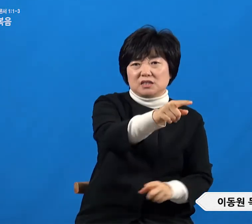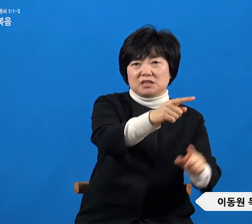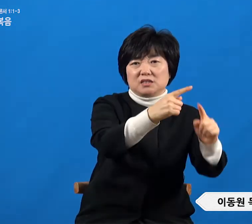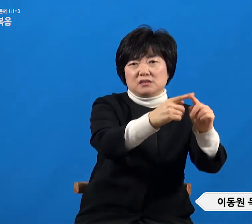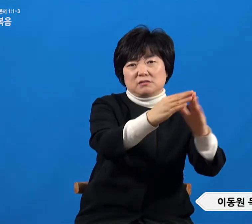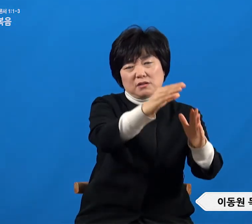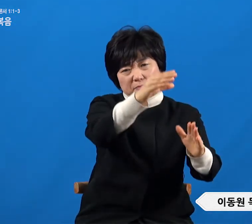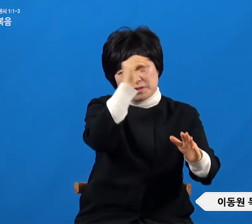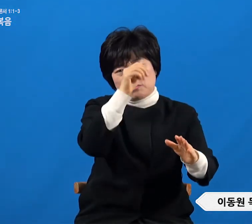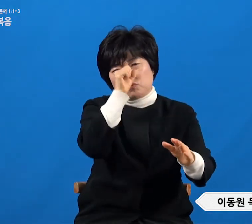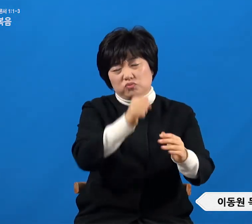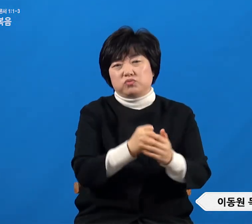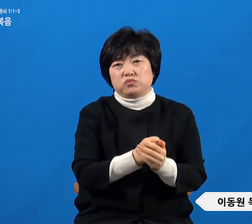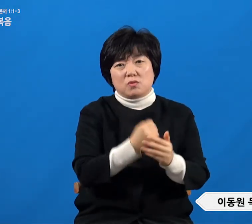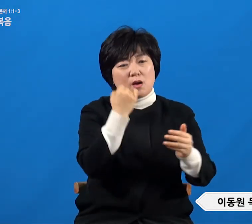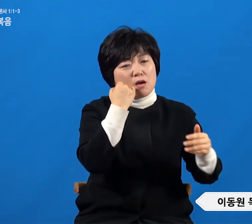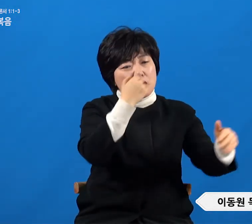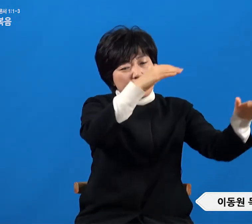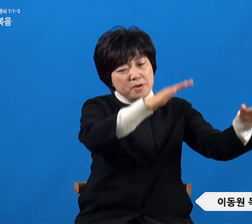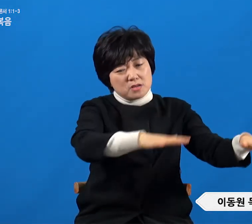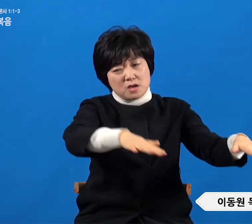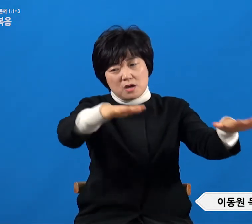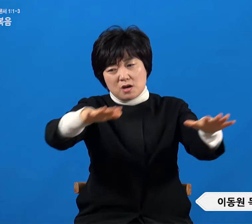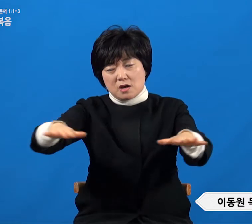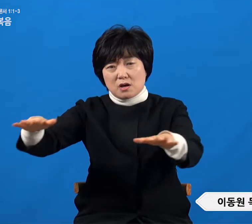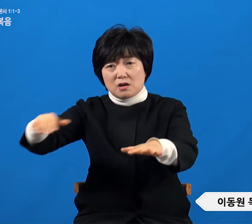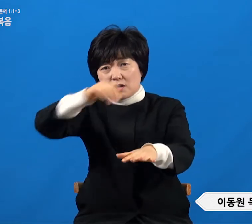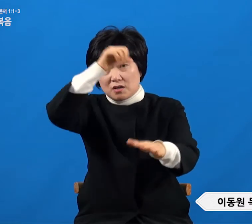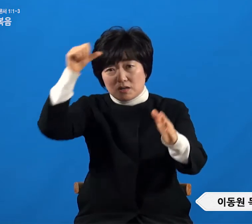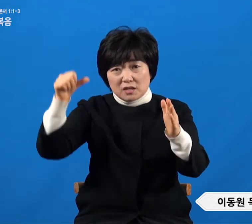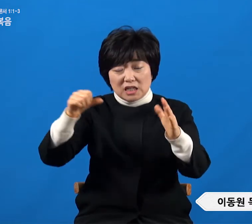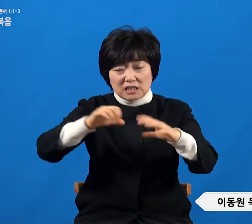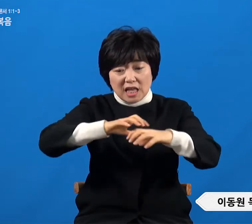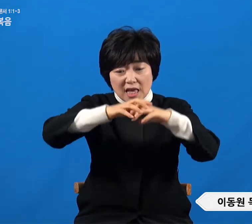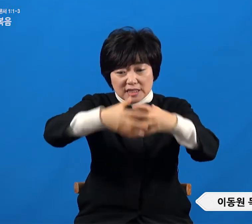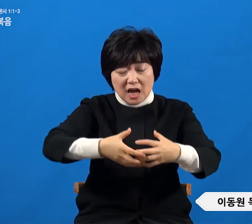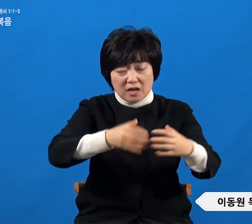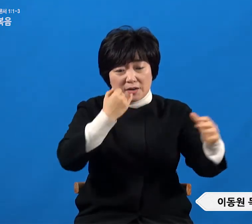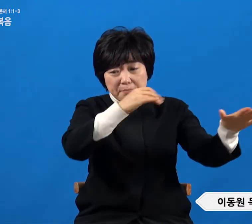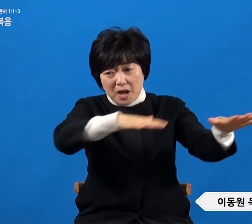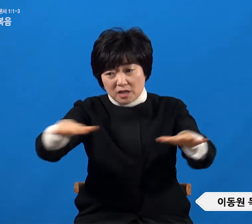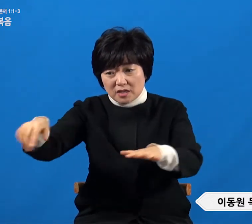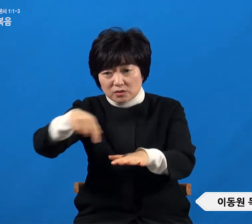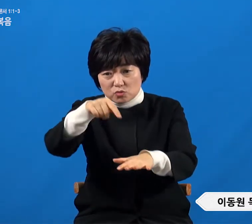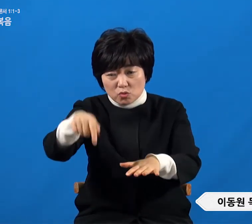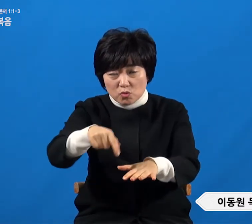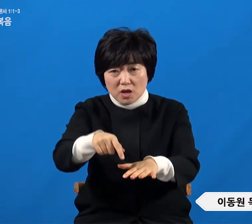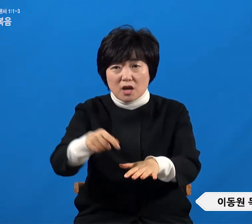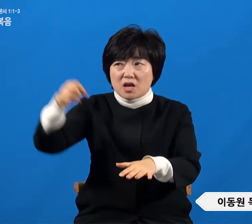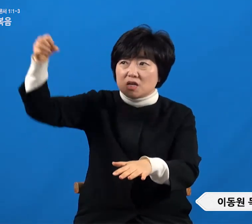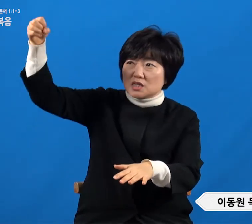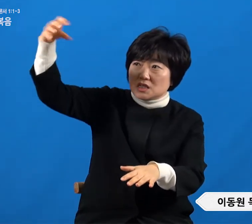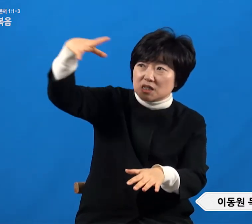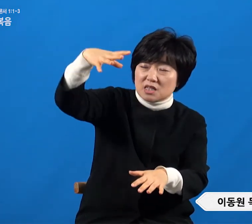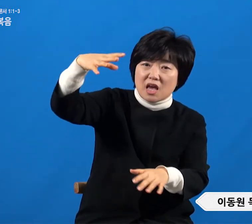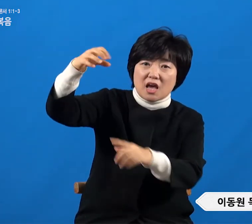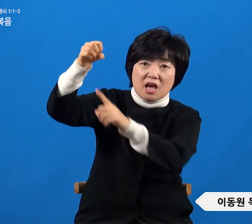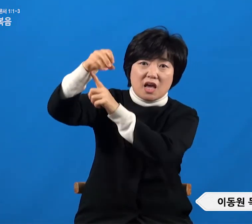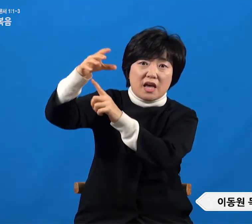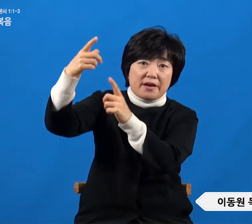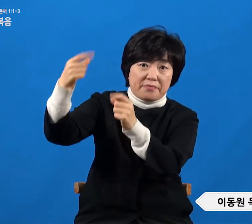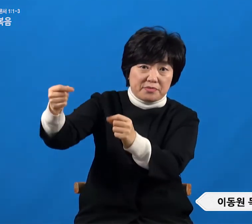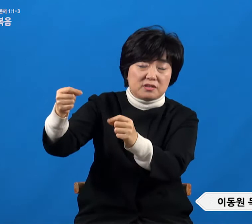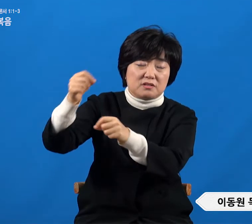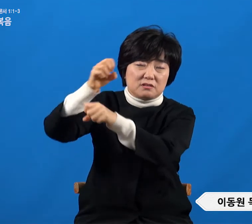바다의 등대, 세상 바다의 빛, 세상 바다의 소금이 아니겠습니까? 자, 여기